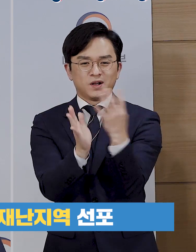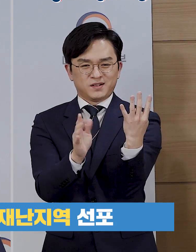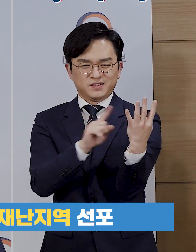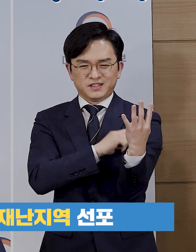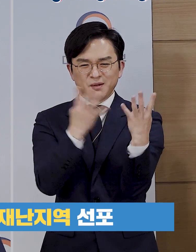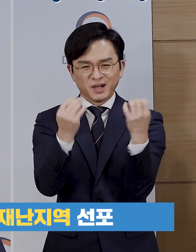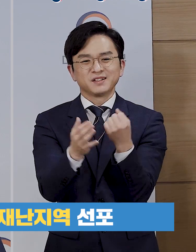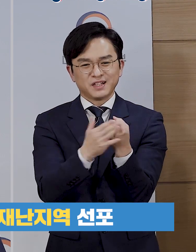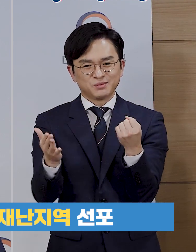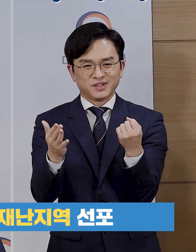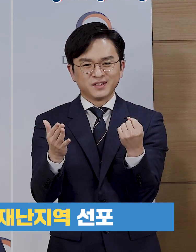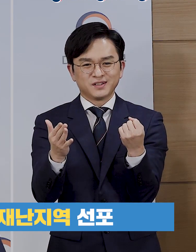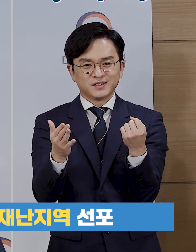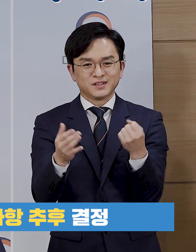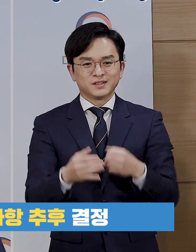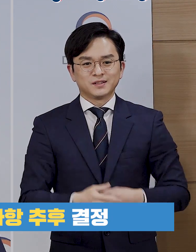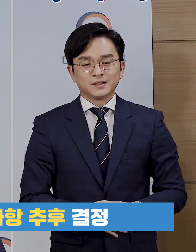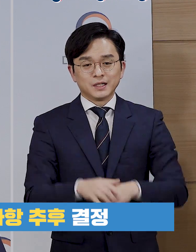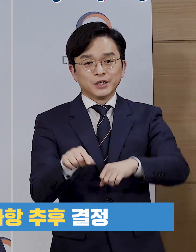봉화군을 대상으로 하였습니다.